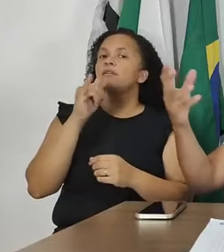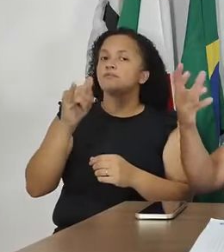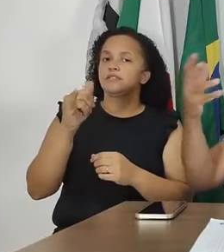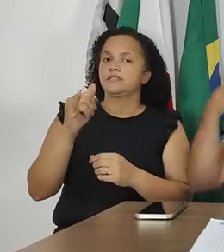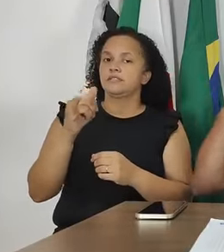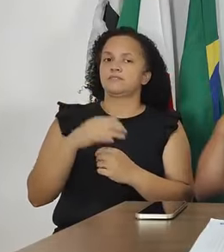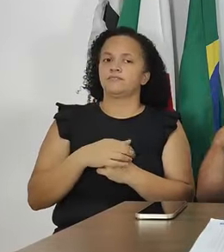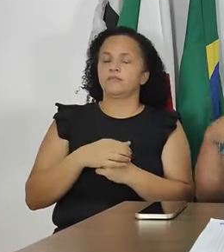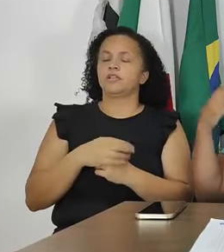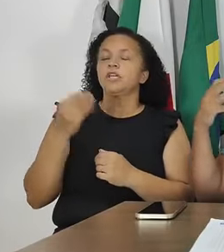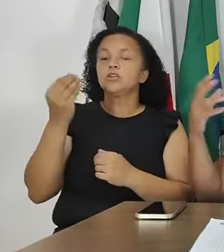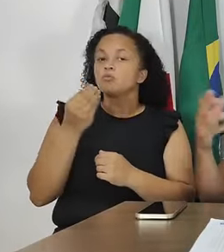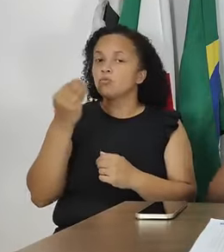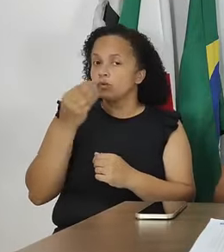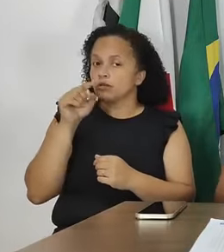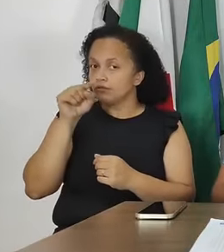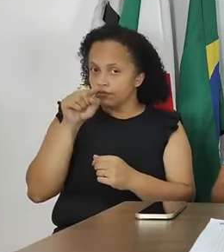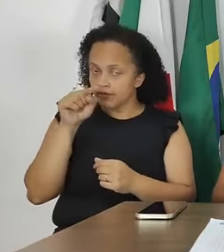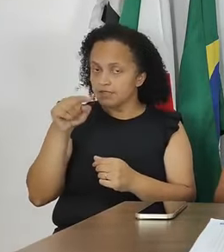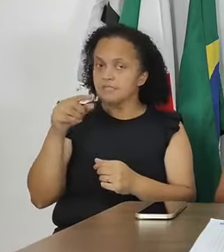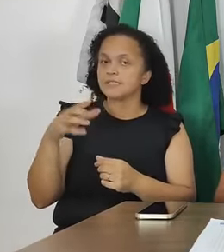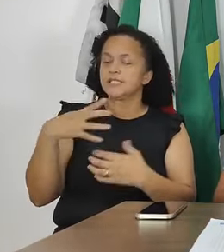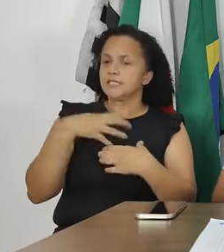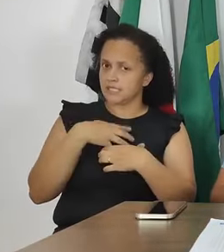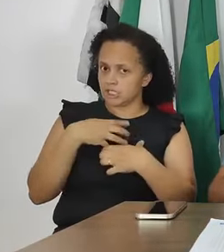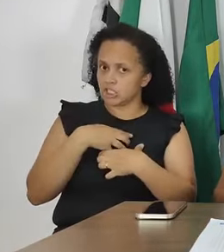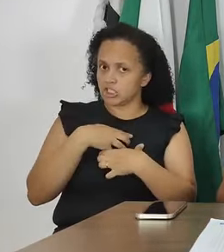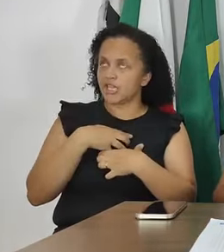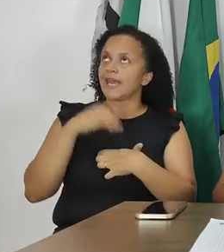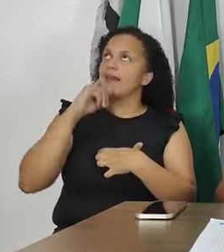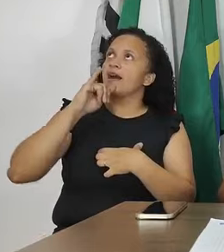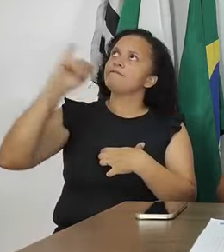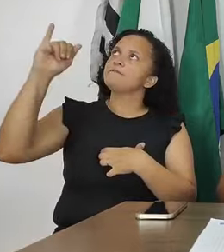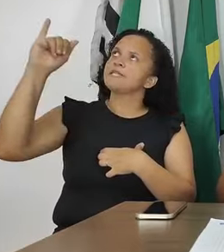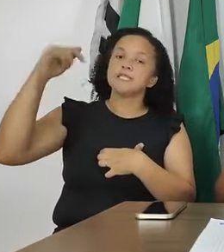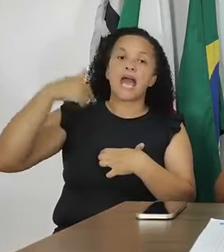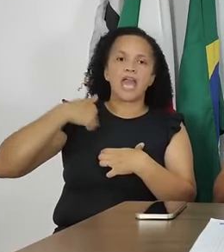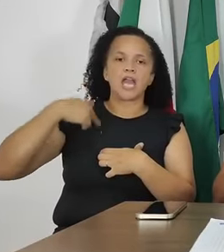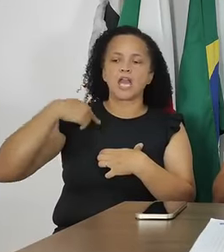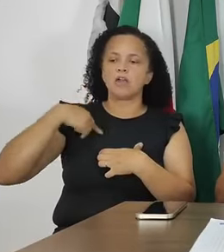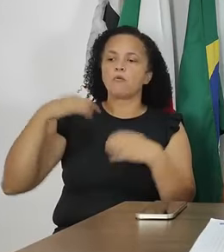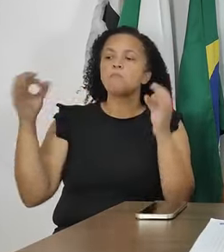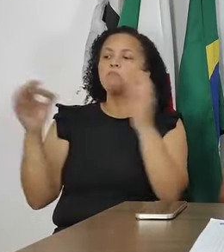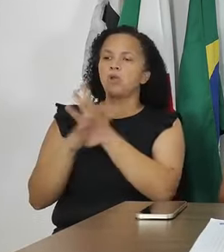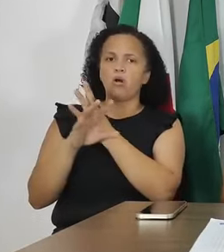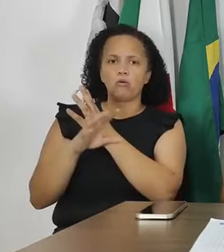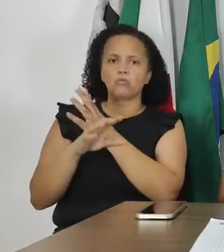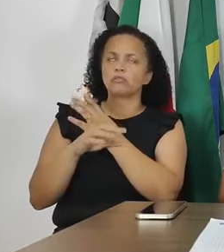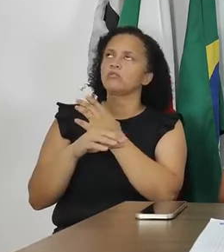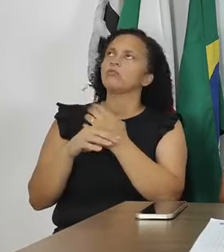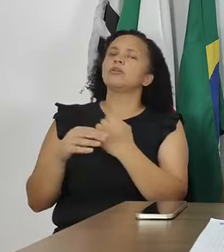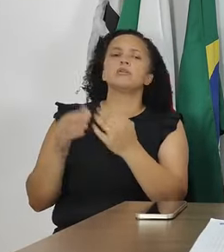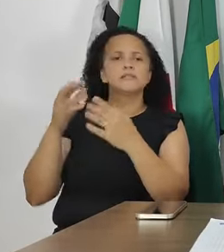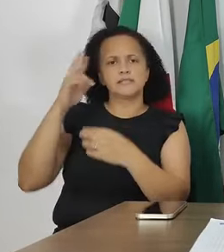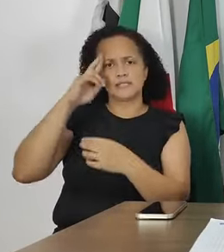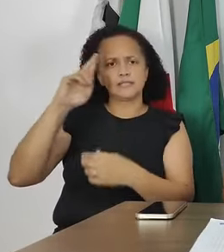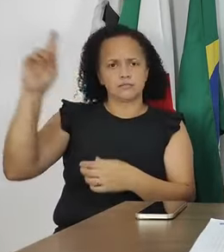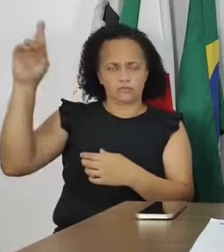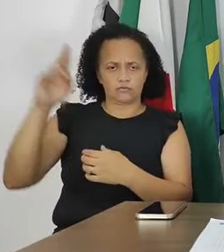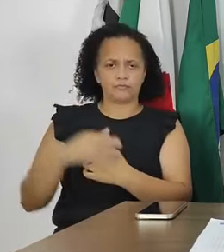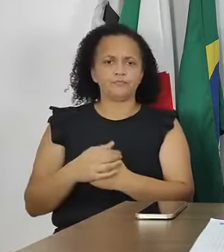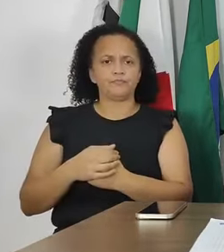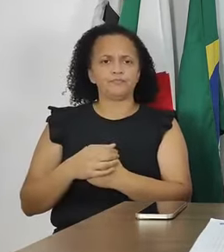Senhor, eis-me aqui, pode falar com o teu servo. Olha que interessante. Samuel já servia,